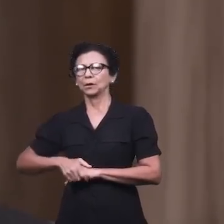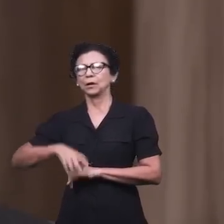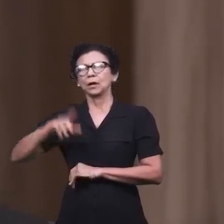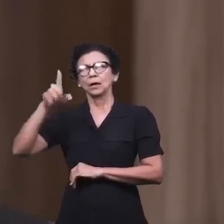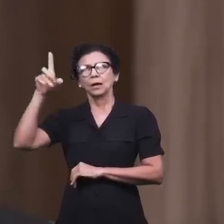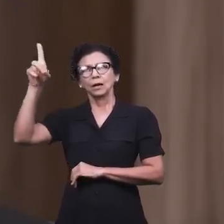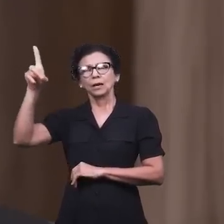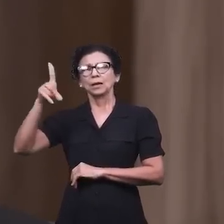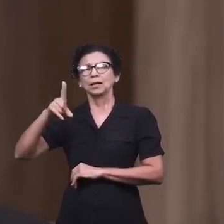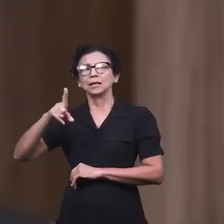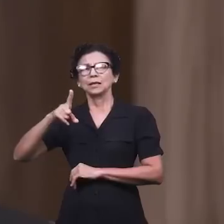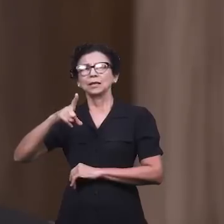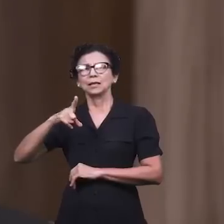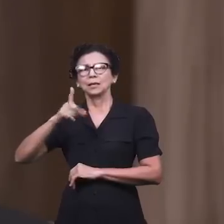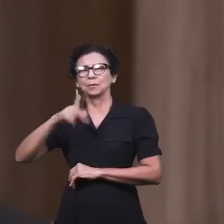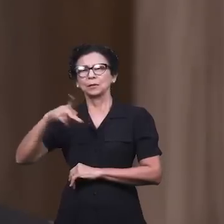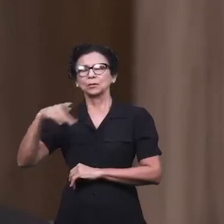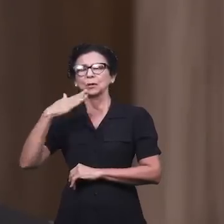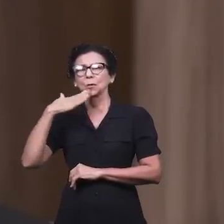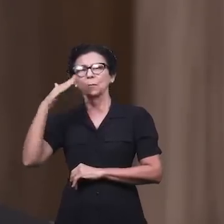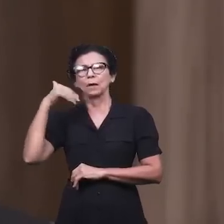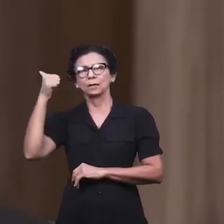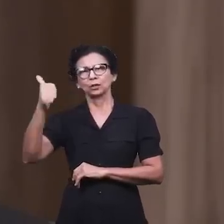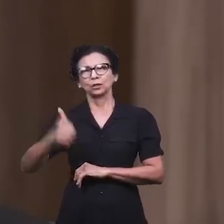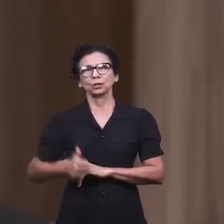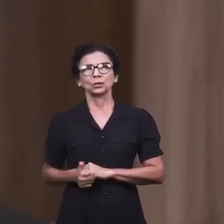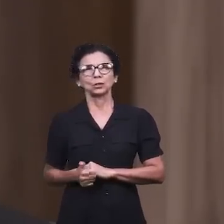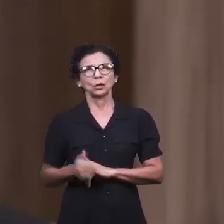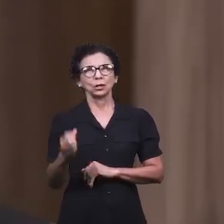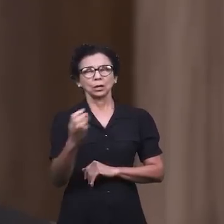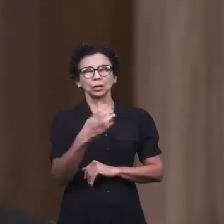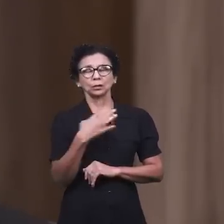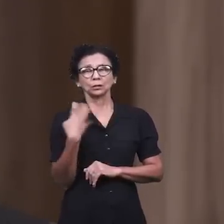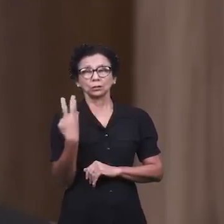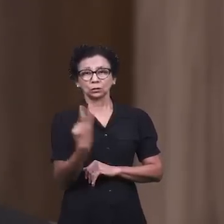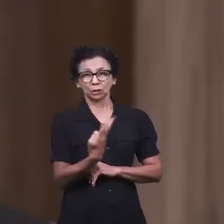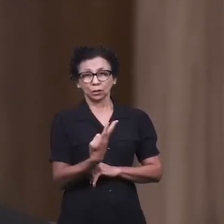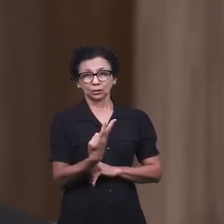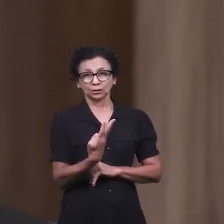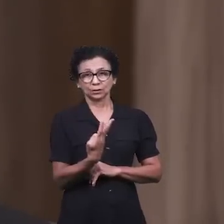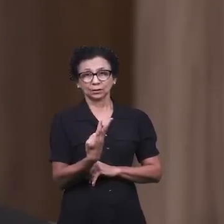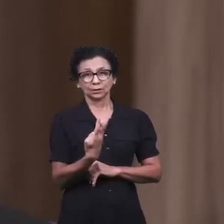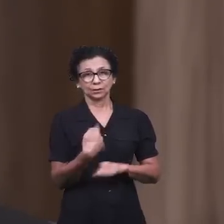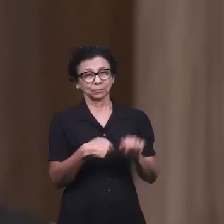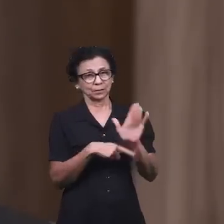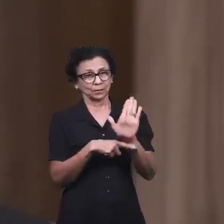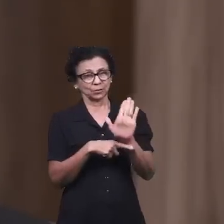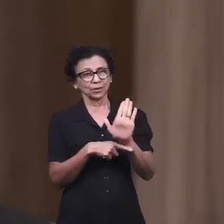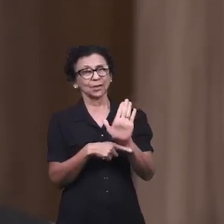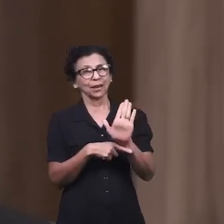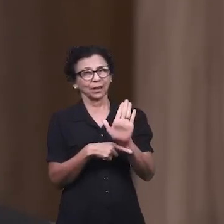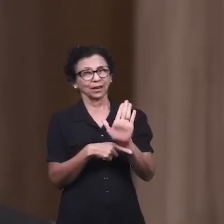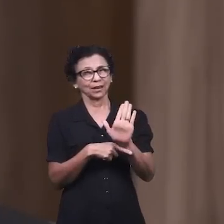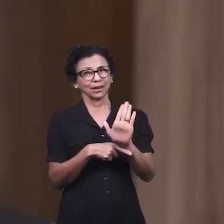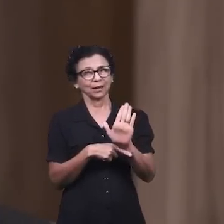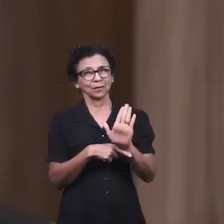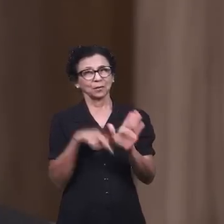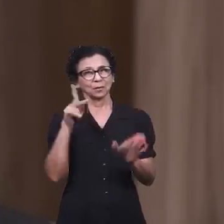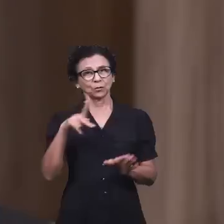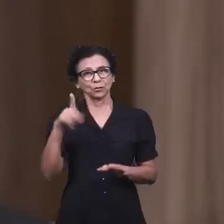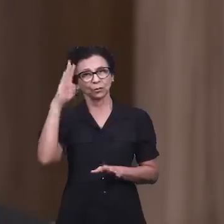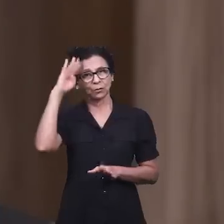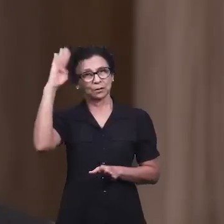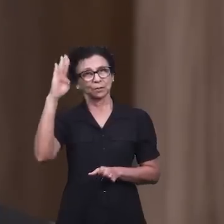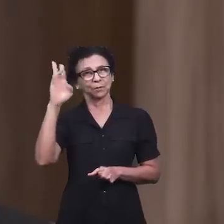Cidinha, Priscila, Helena, Natália, nós estamos aqui para ajudar os irmãos. Mas o melhor professor é o Senhor. Pague um preço,